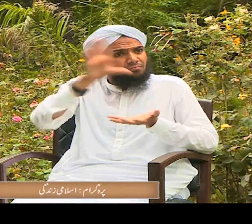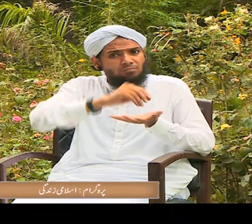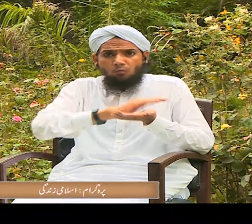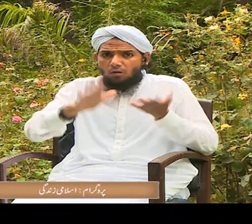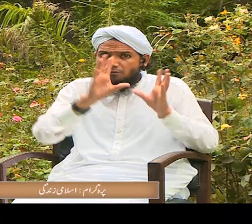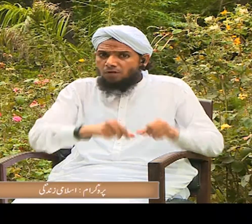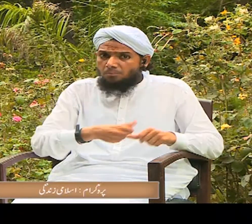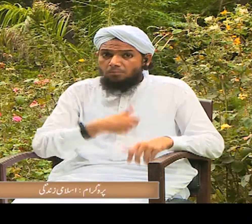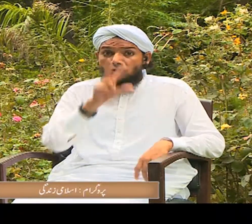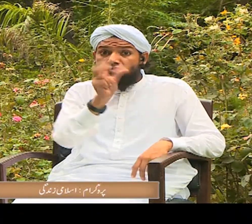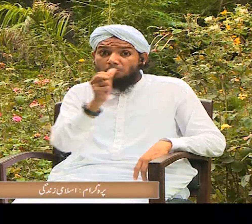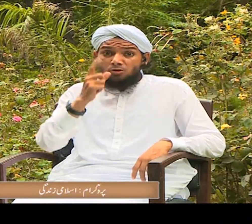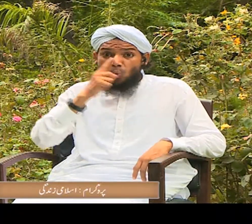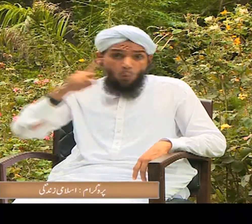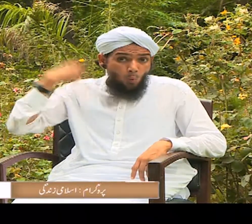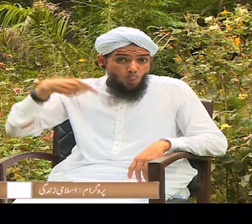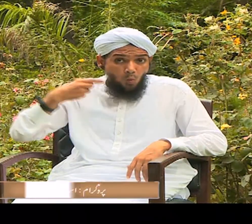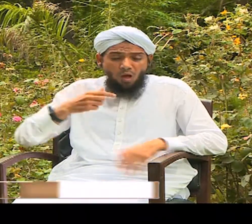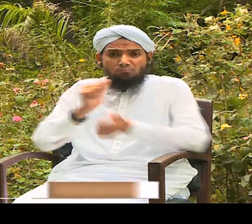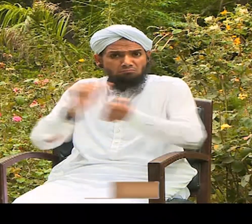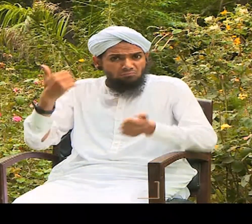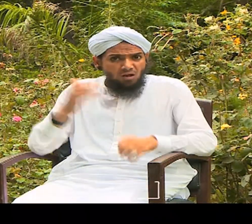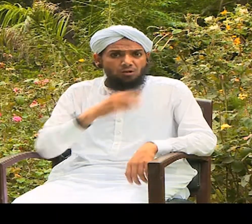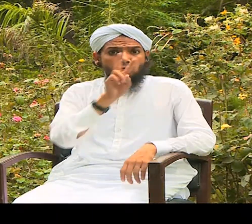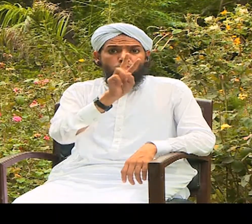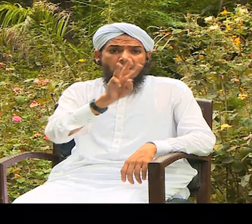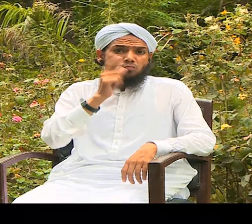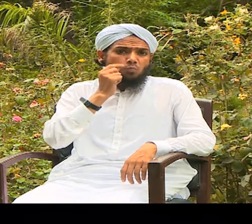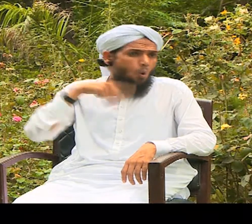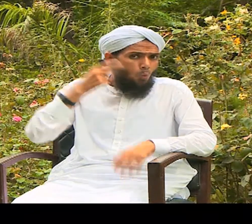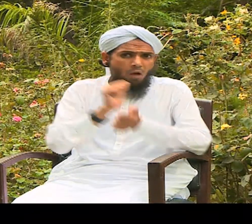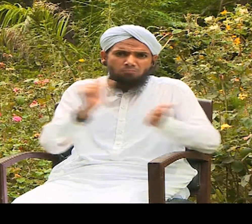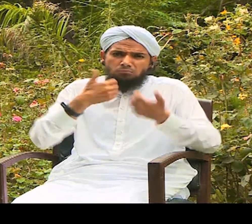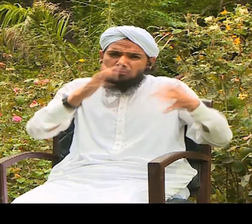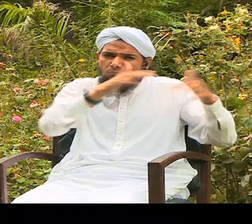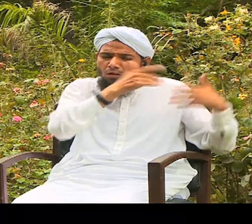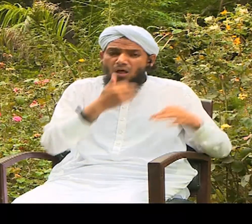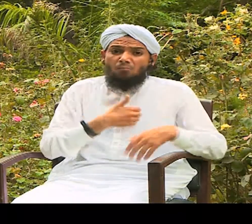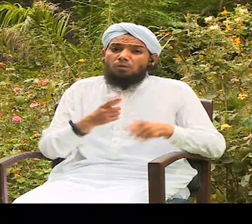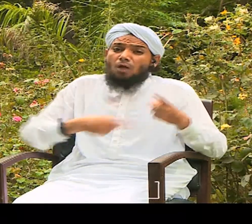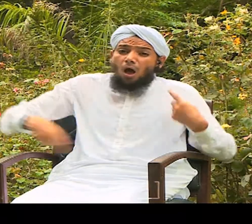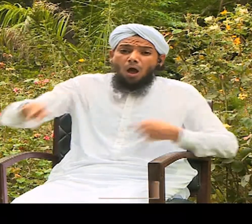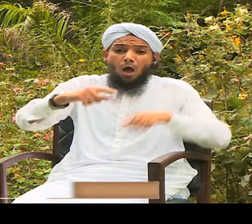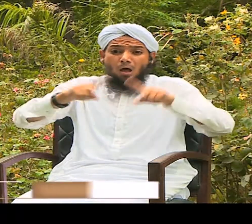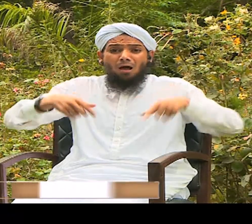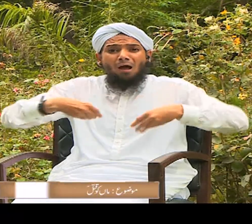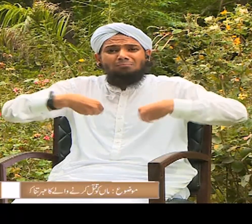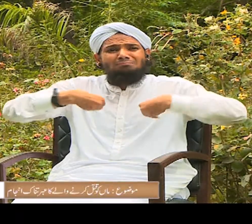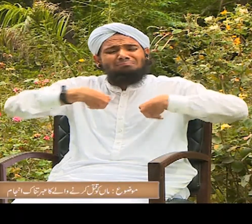صدقہ کر دیے۔ 26 کنیزیں اور 23 غلام آزاد کیے اور اپنی تمام جائیداد اللہ پاک کے نام